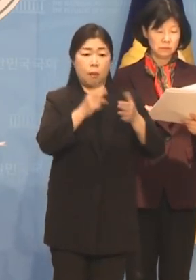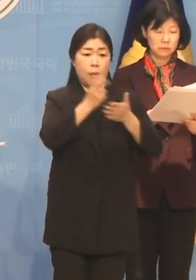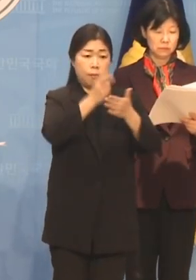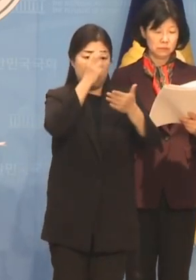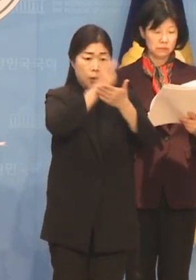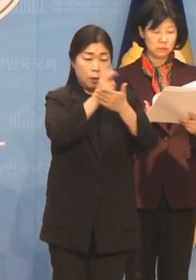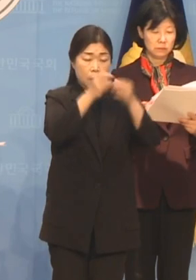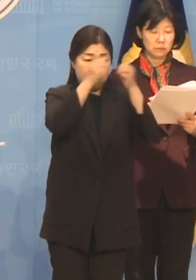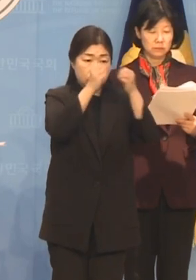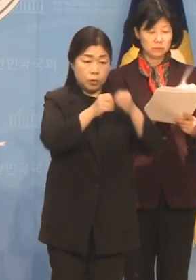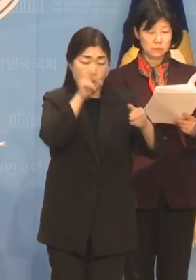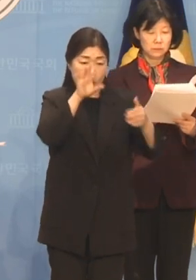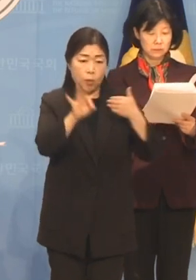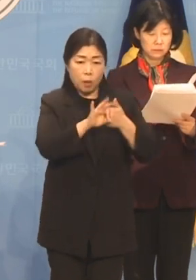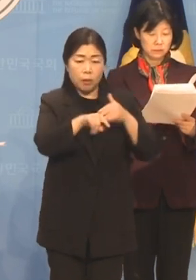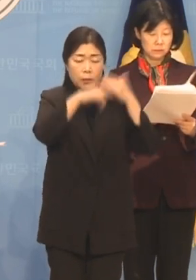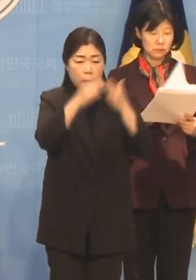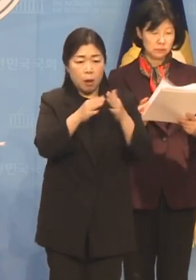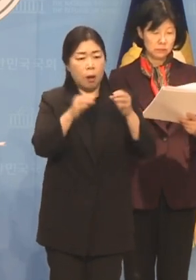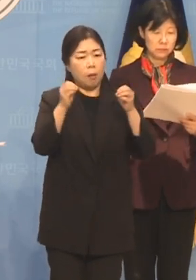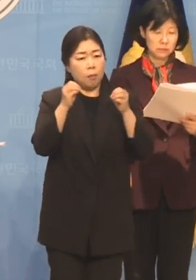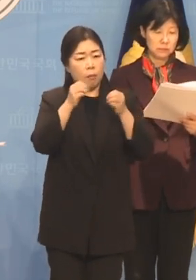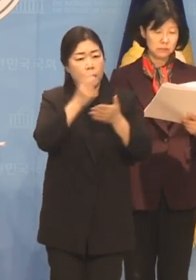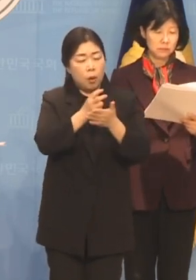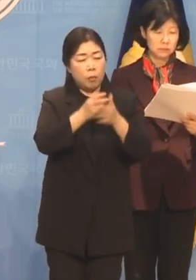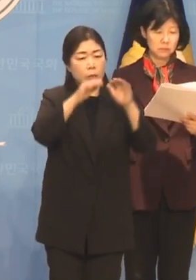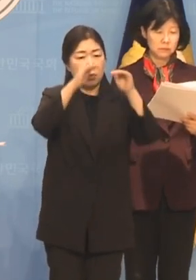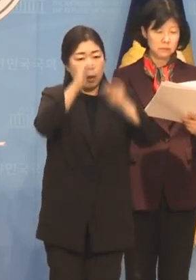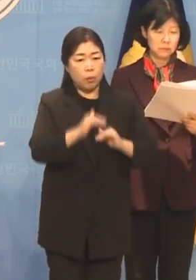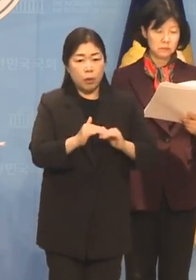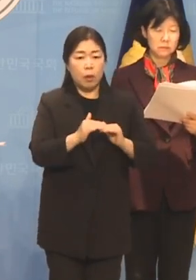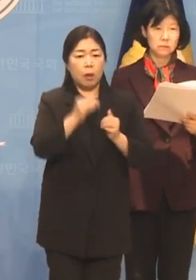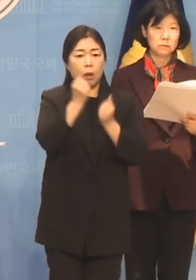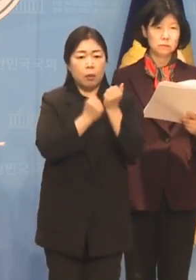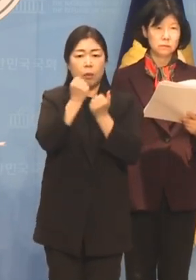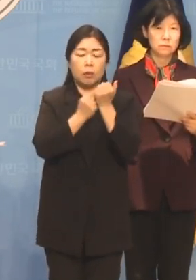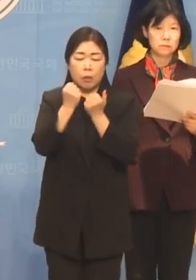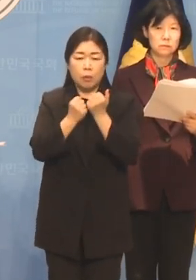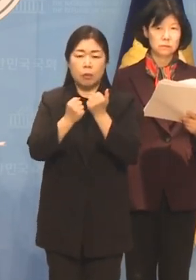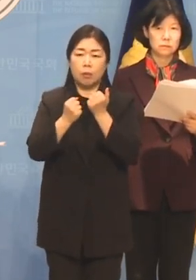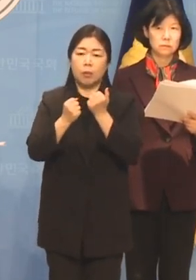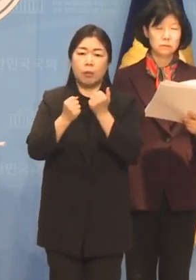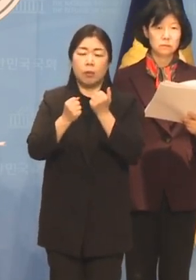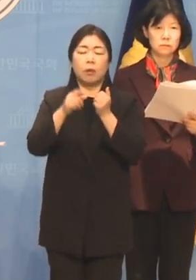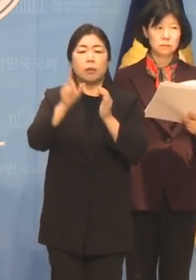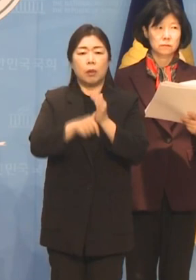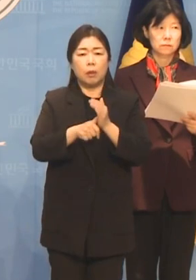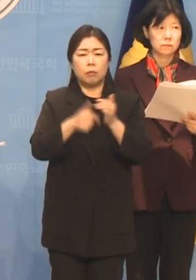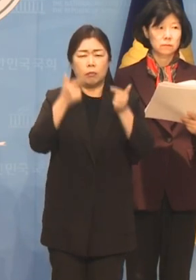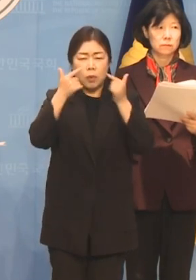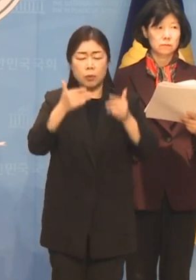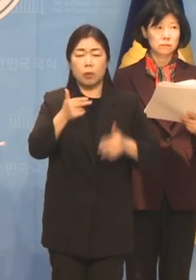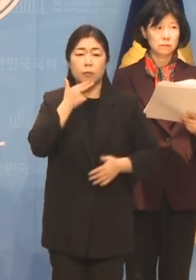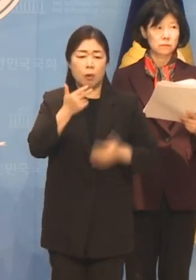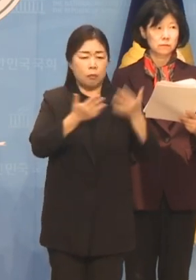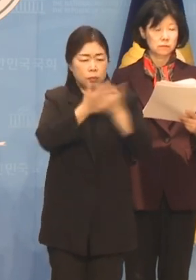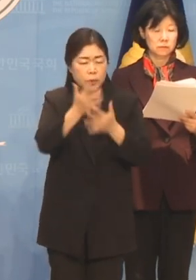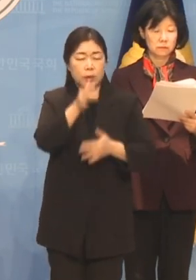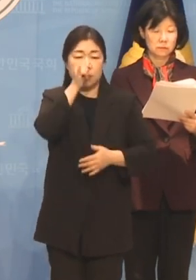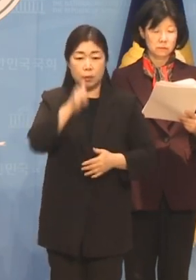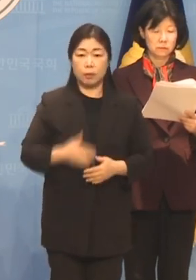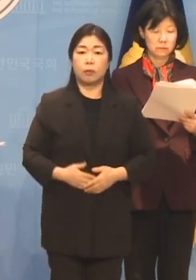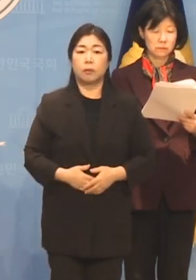있는 내용들 모두 해석의 여지가 있게끔 추상적으로 표시되지 않았습니다. 모든